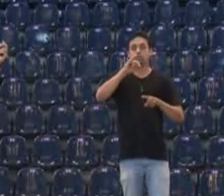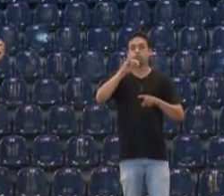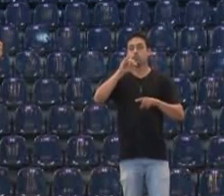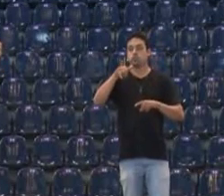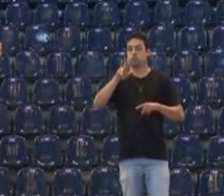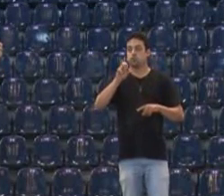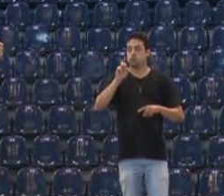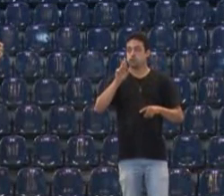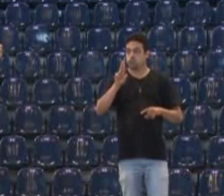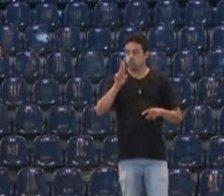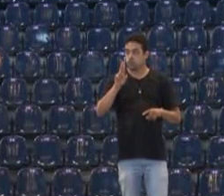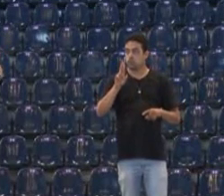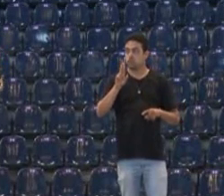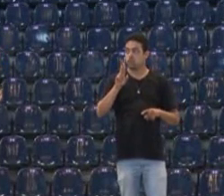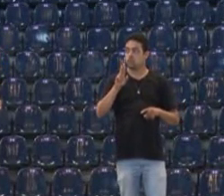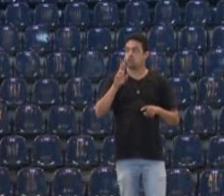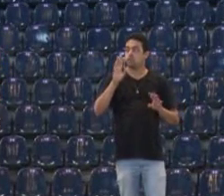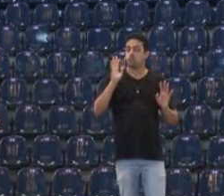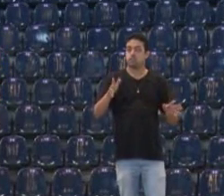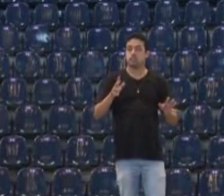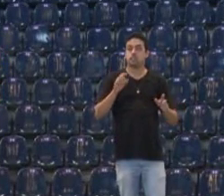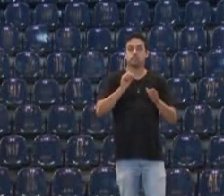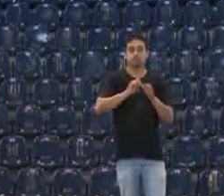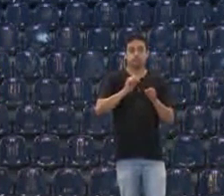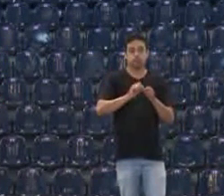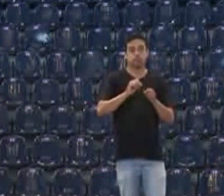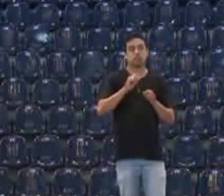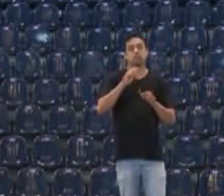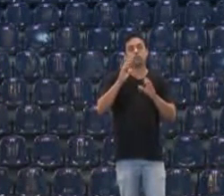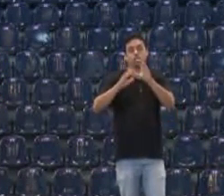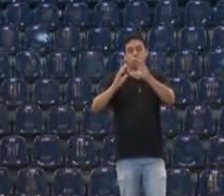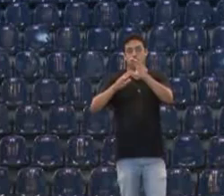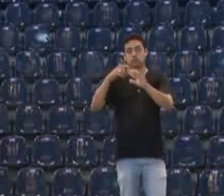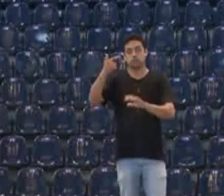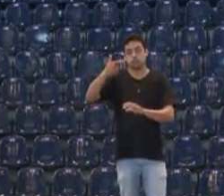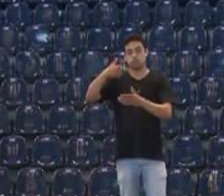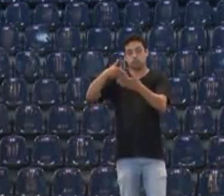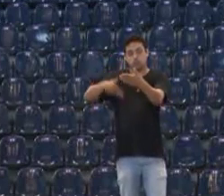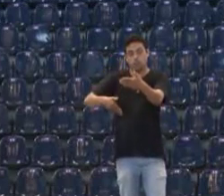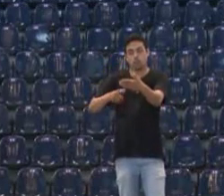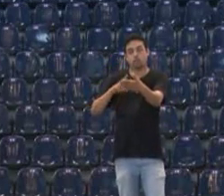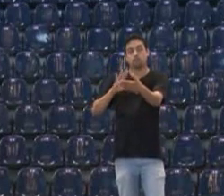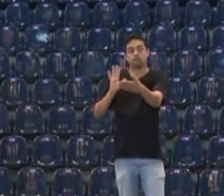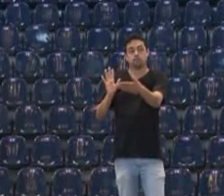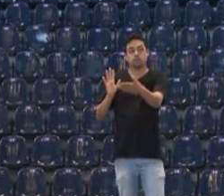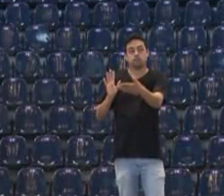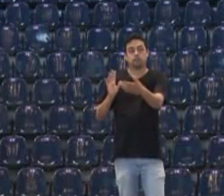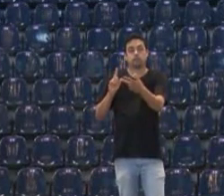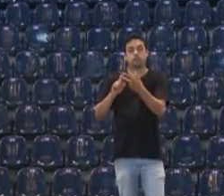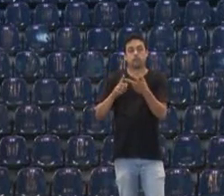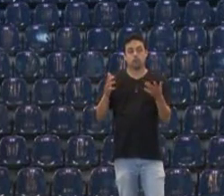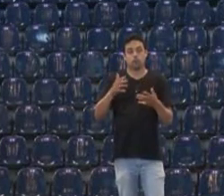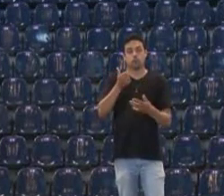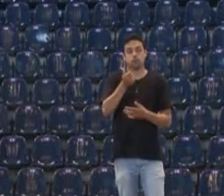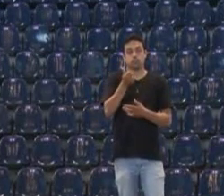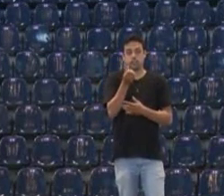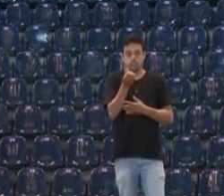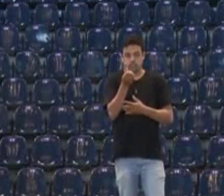que vão fazer, aos que fizeram a segunda fase da UES. Então,